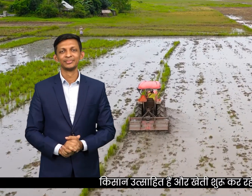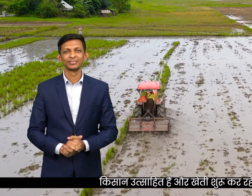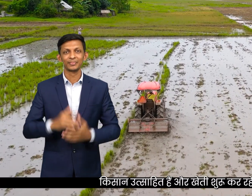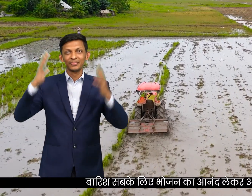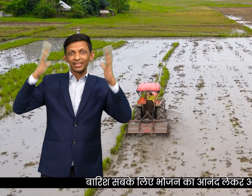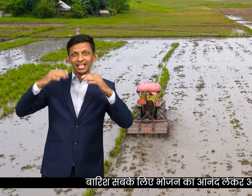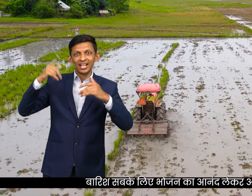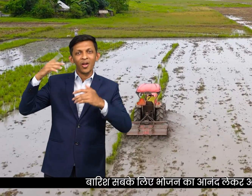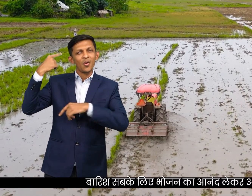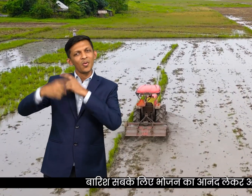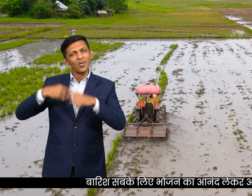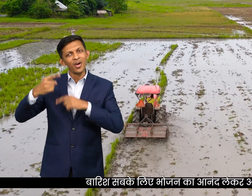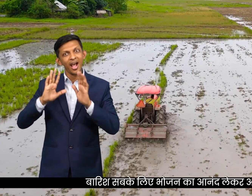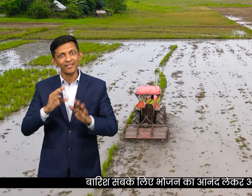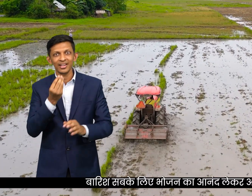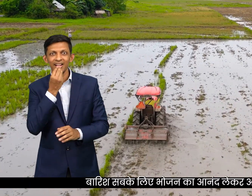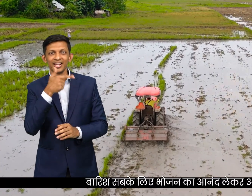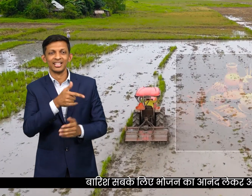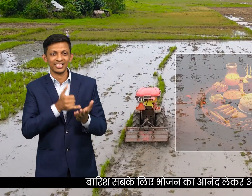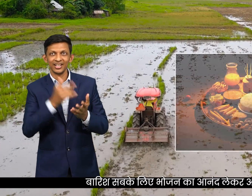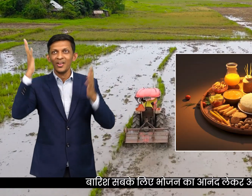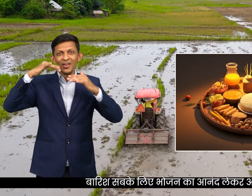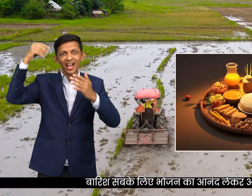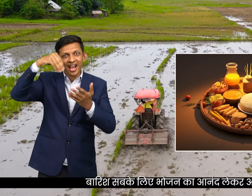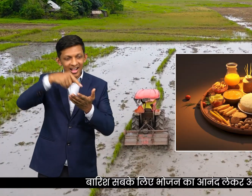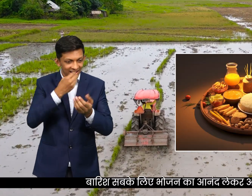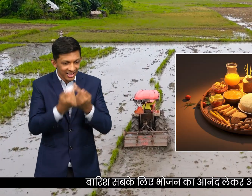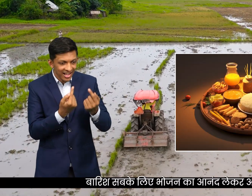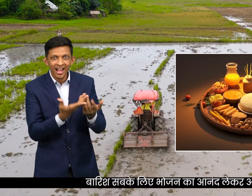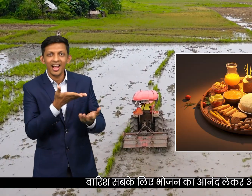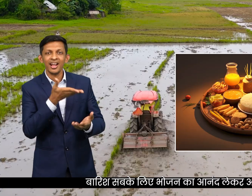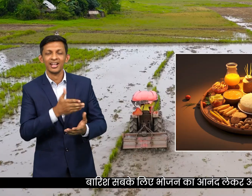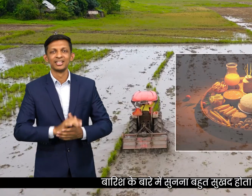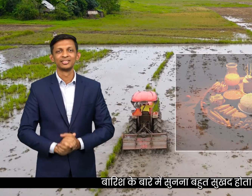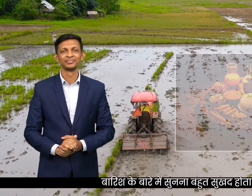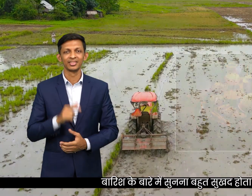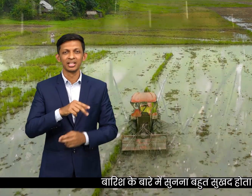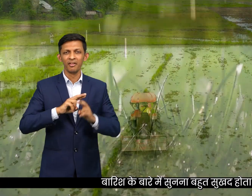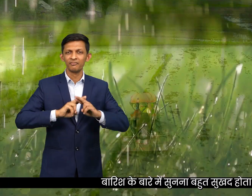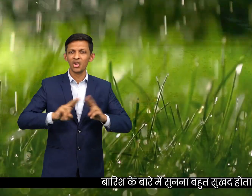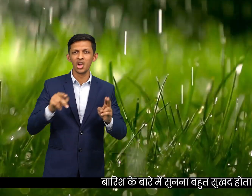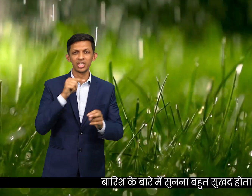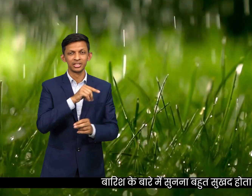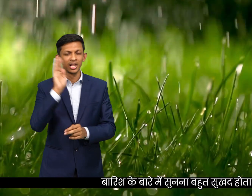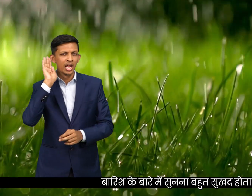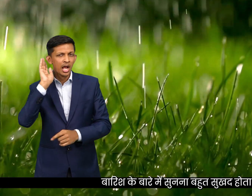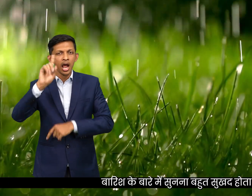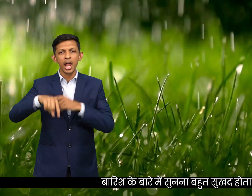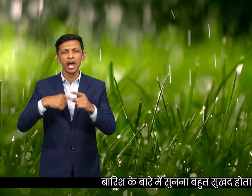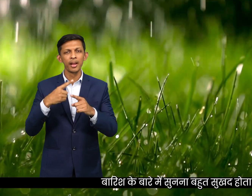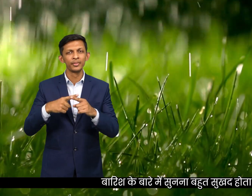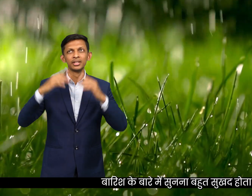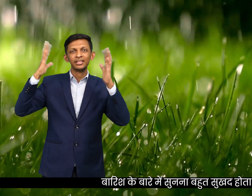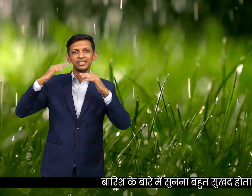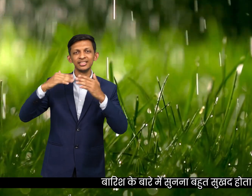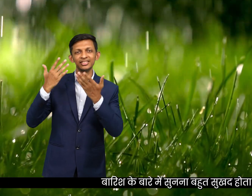कर रहे हैं। बारिश सबके लिए भोजन का आनंद लेकर आती है। बारिश के बारे में सुनना